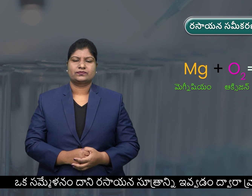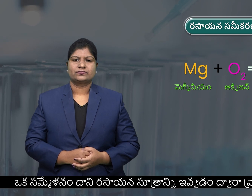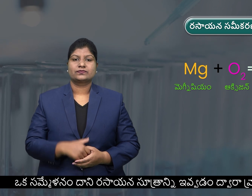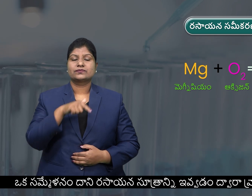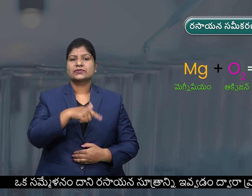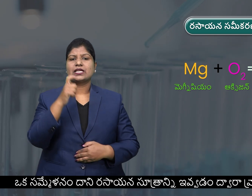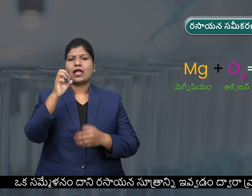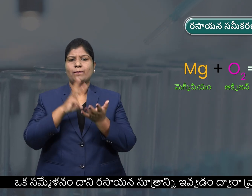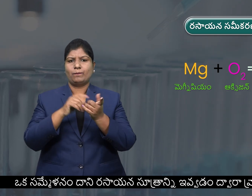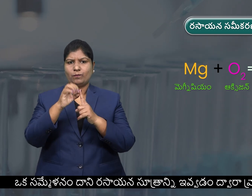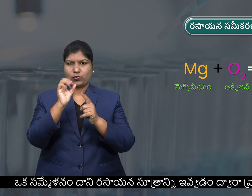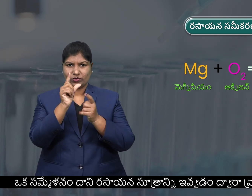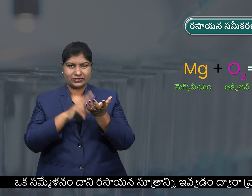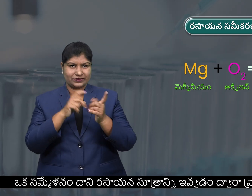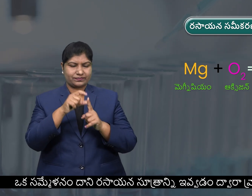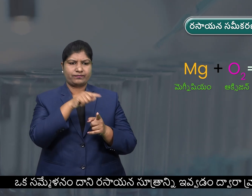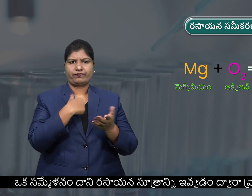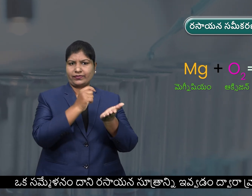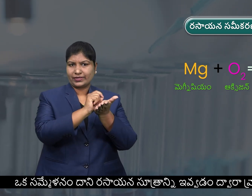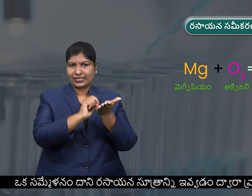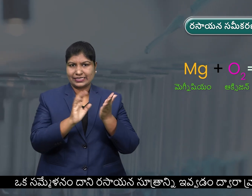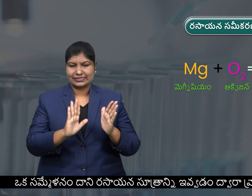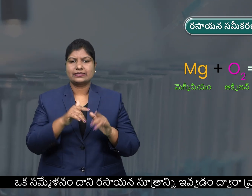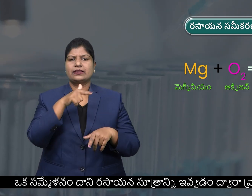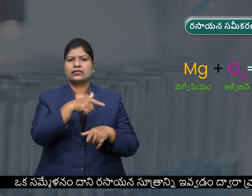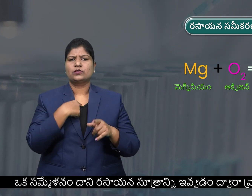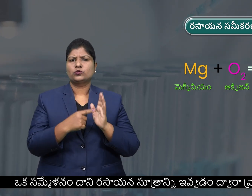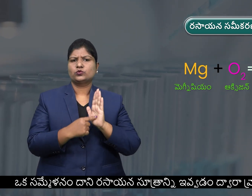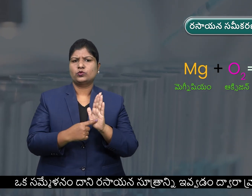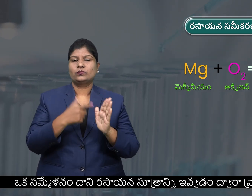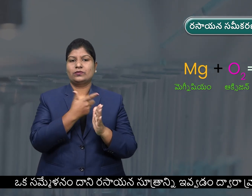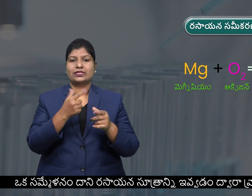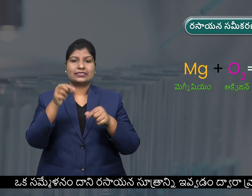ఒక సమ్మేళనం దాని రసాయన సూత్రాన్ని ఇవ్వడం ద్వారా వ్రాయబడుతుంది.